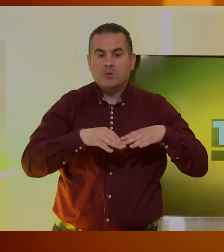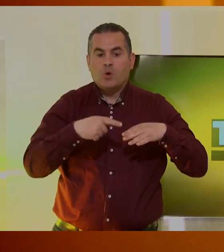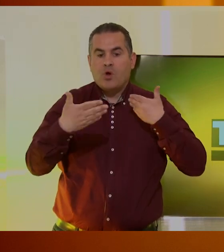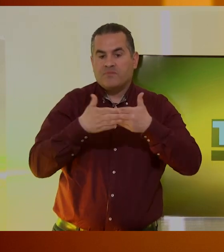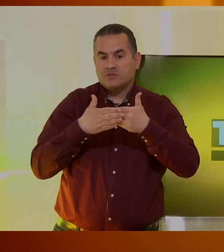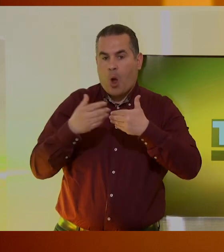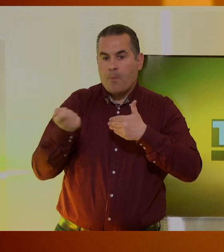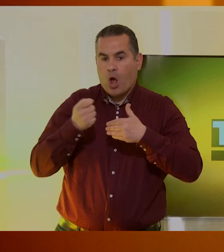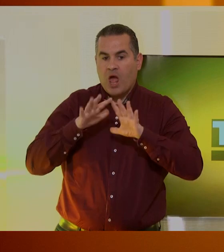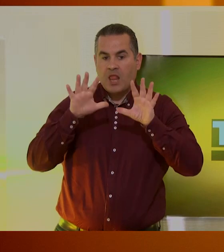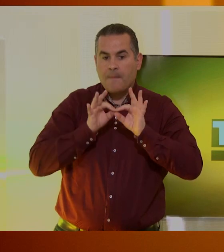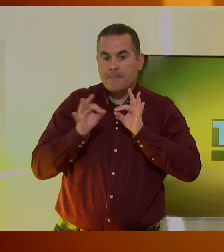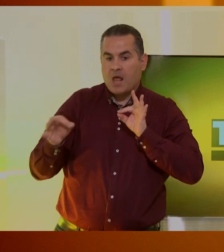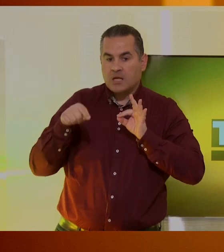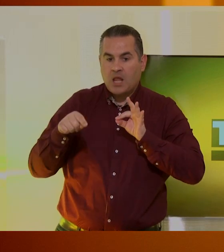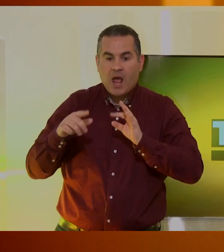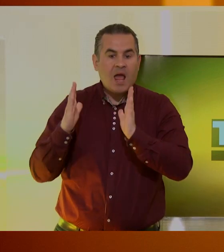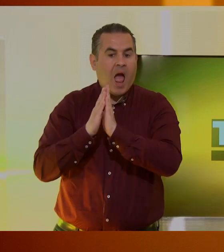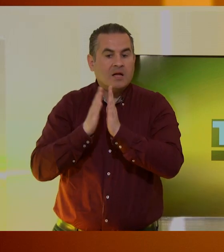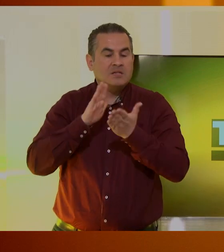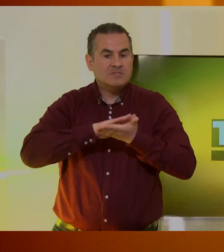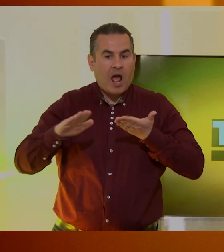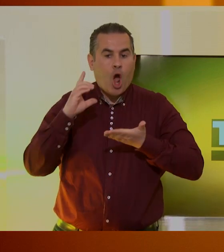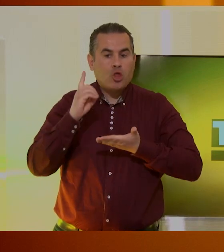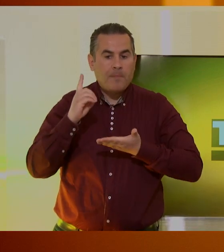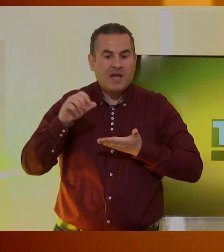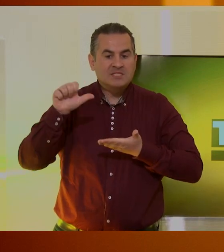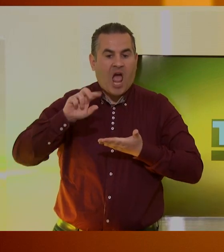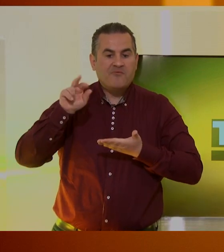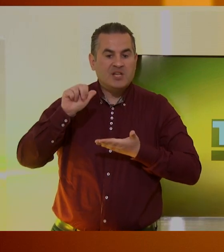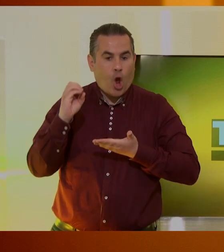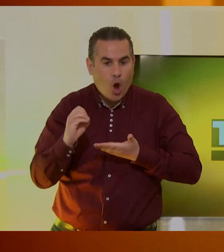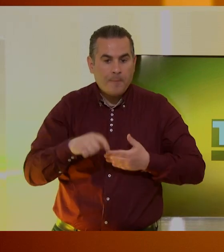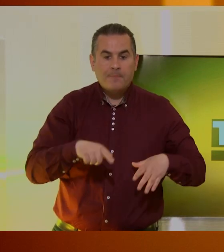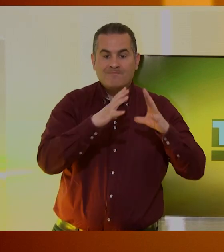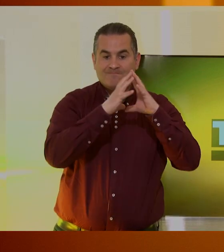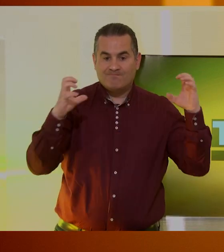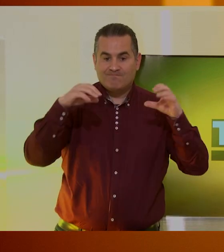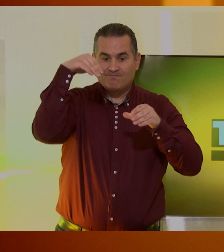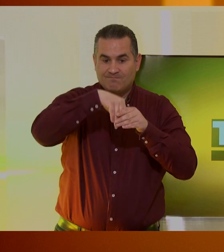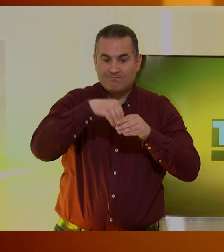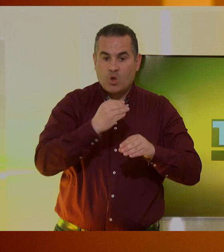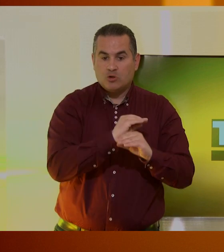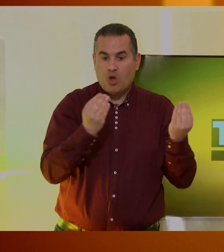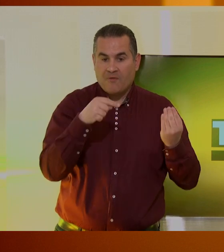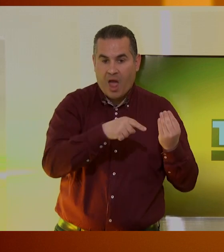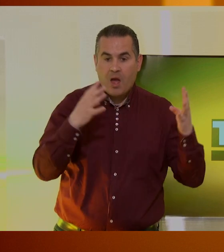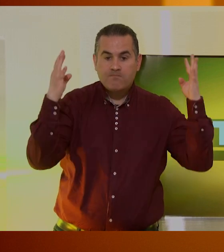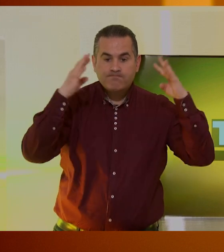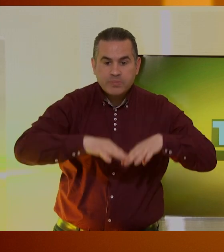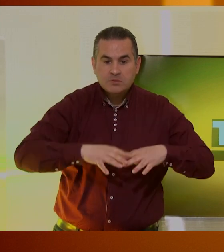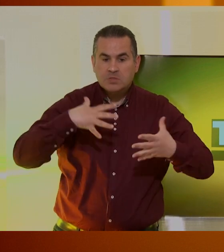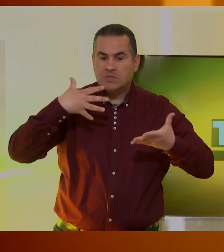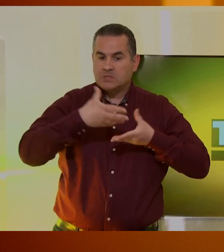travolgendo e determinandone istantaneamente la morte a dare l'allarme a un amico delle due vittime scampato al crollo la macchina dei